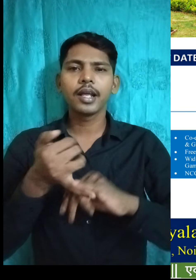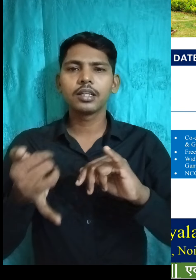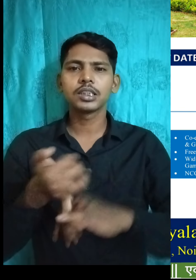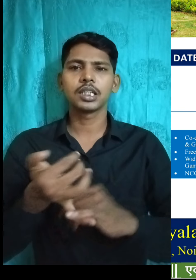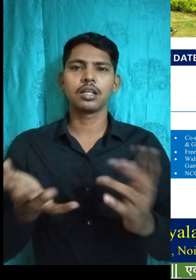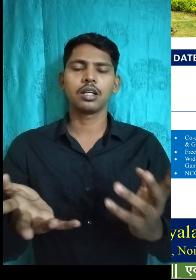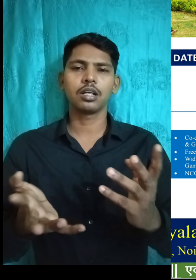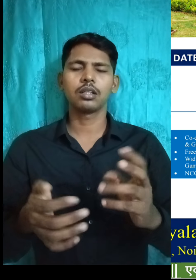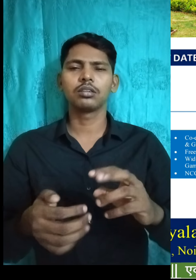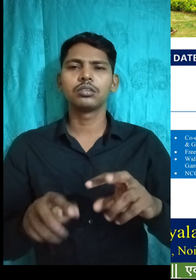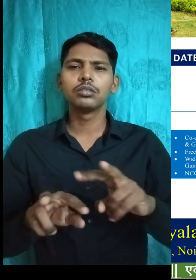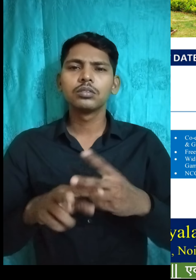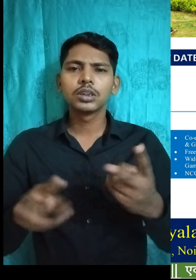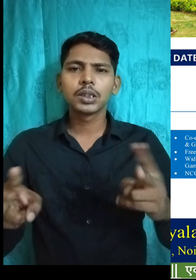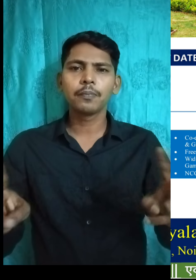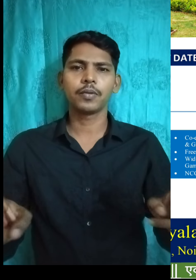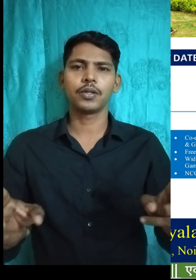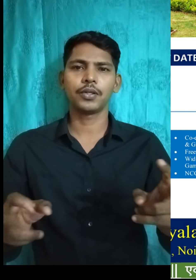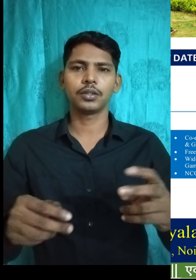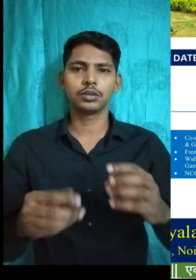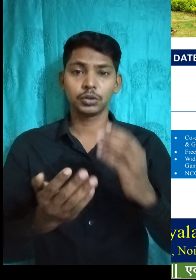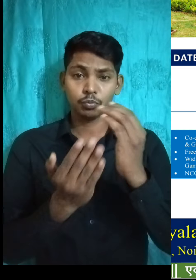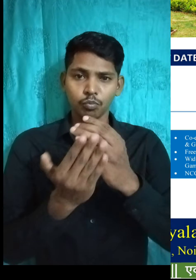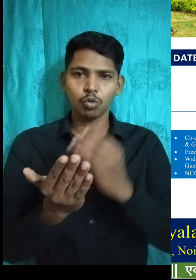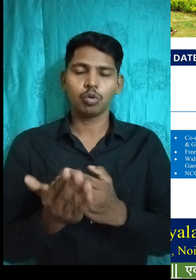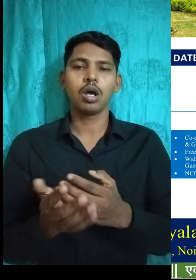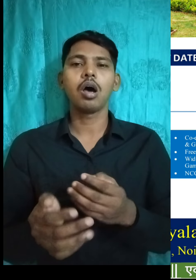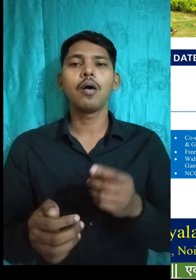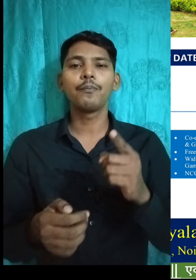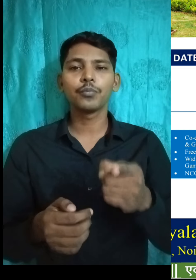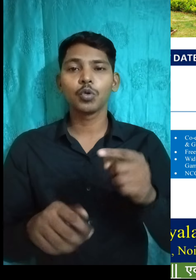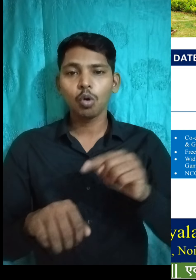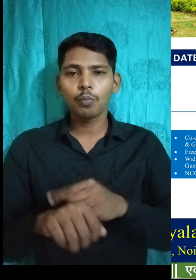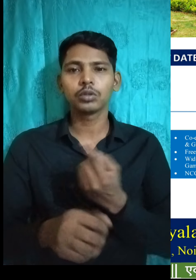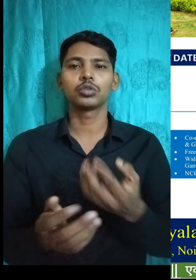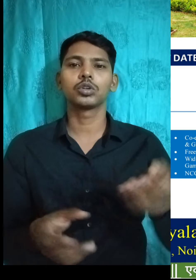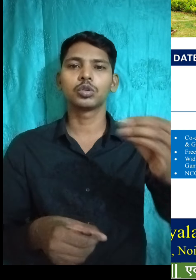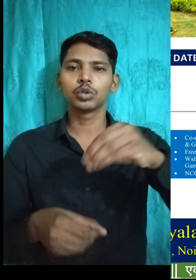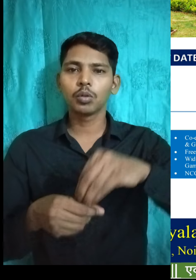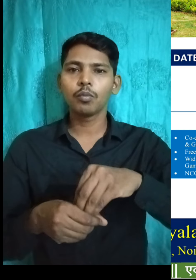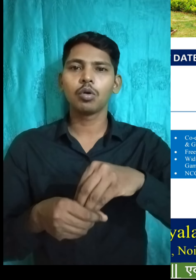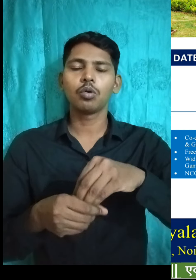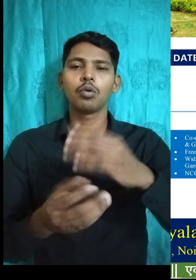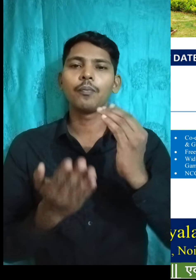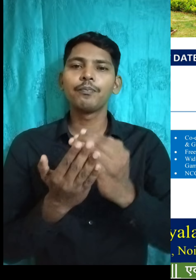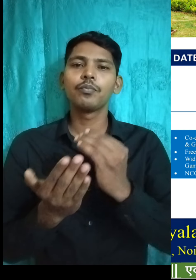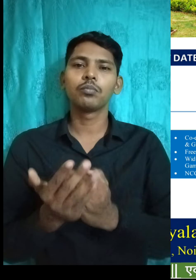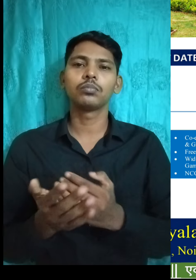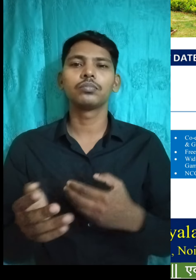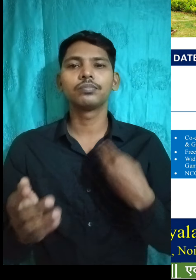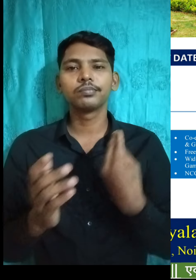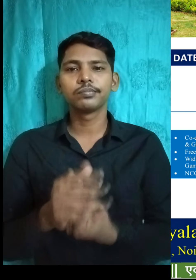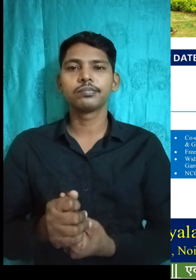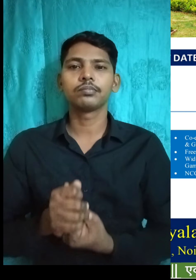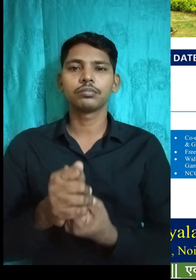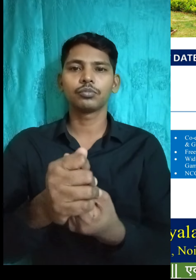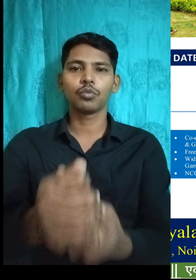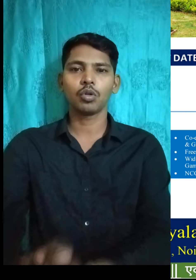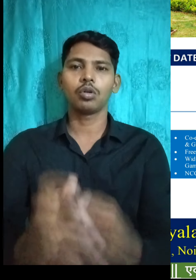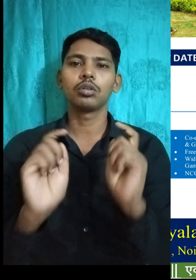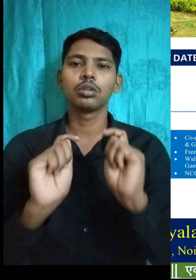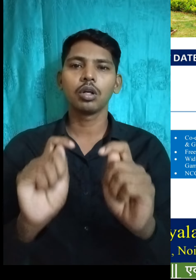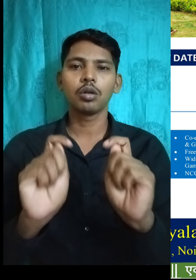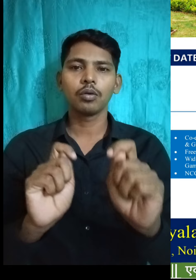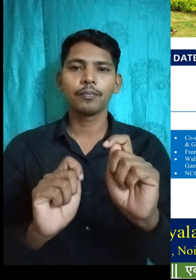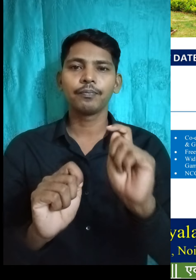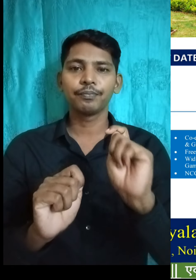कार्यक्रमों में आपको भाग लेने का मौका मिलेगा। इन सभी संगठनों के साथ मिलकर काम करने का आपको अवसर मिलेगा।